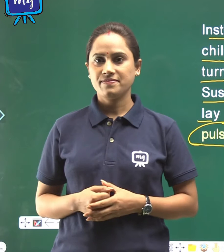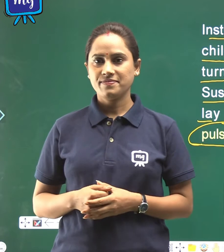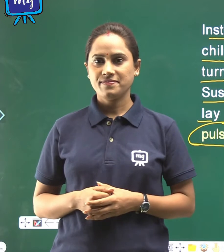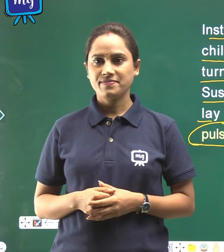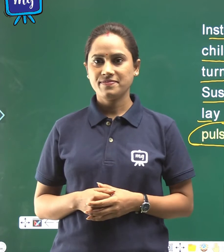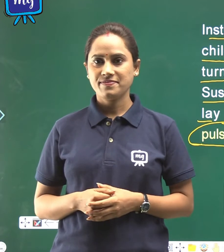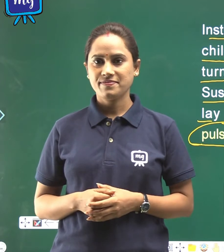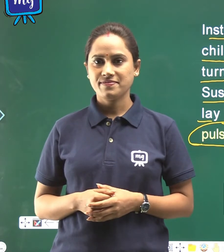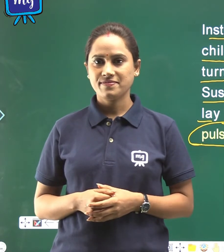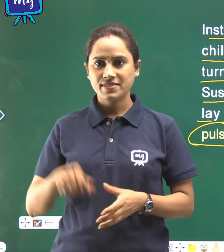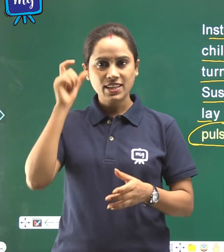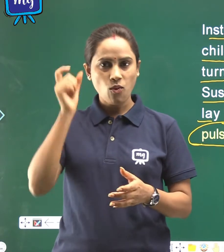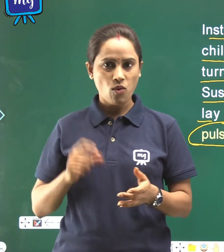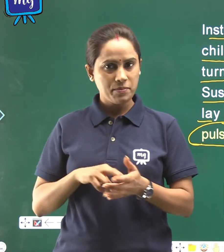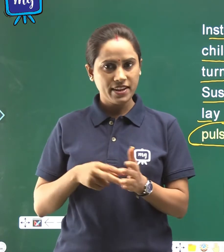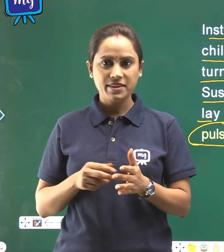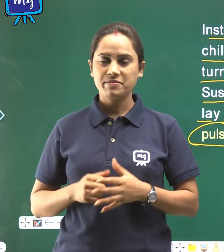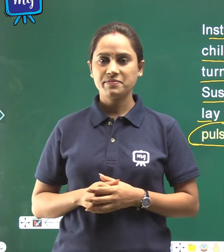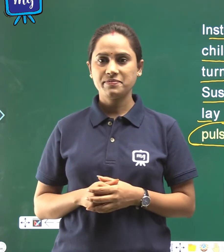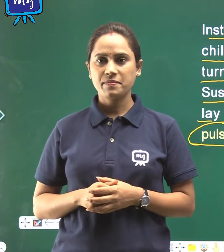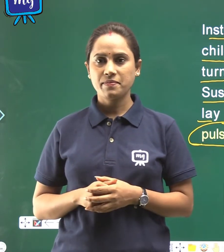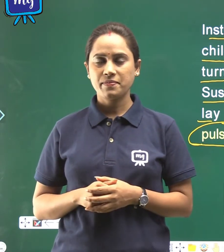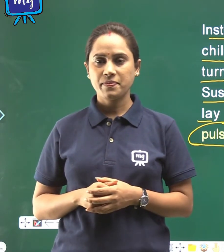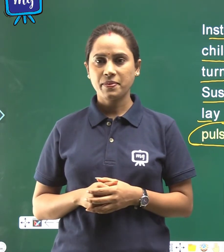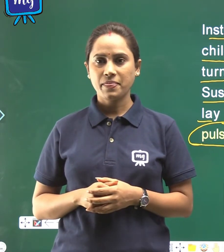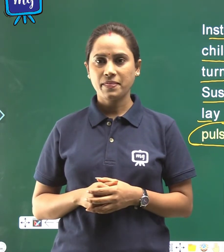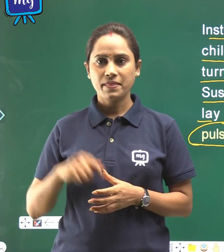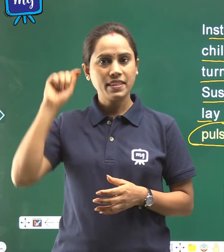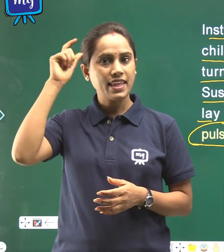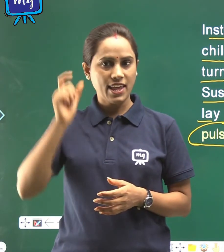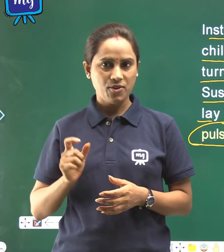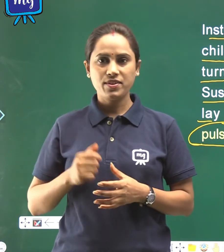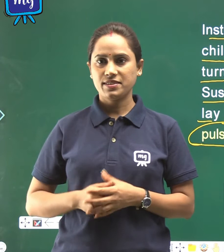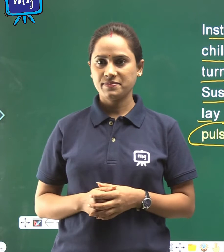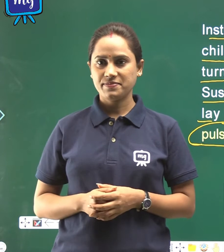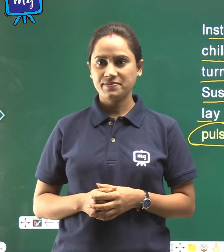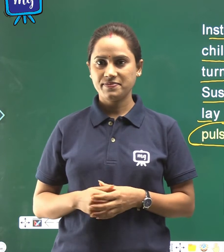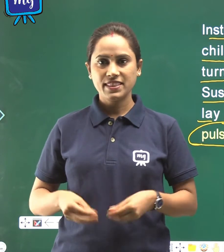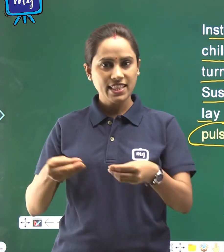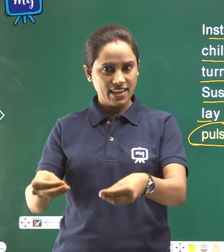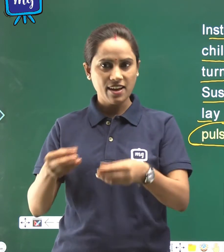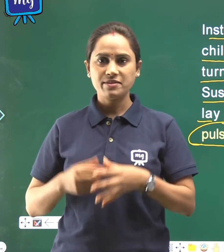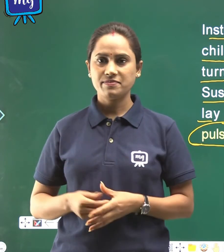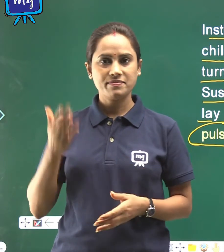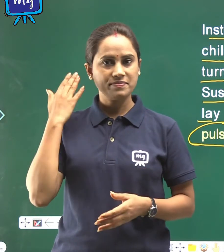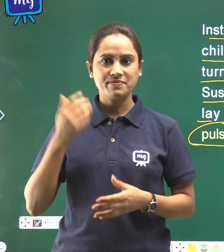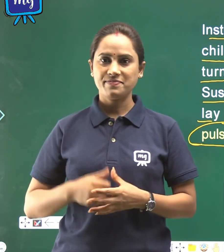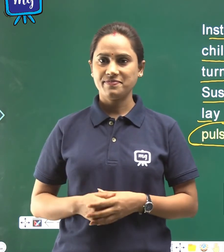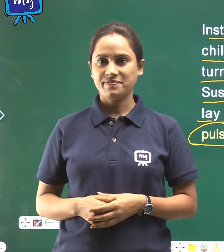Word meaning: gave, दिया,